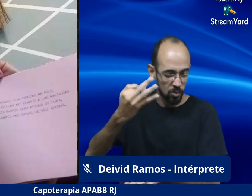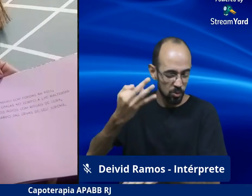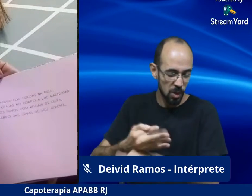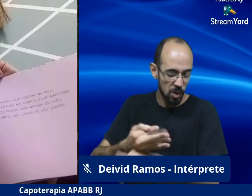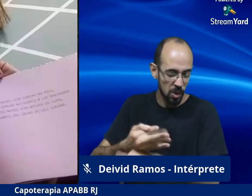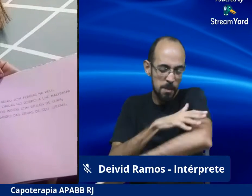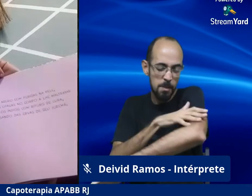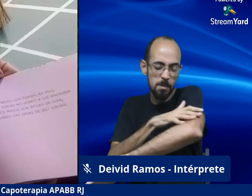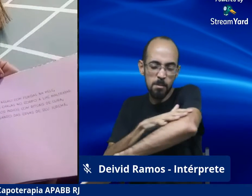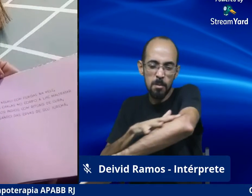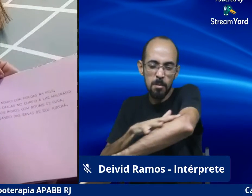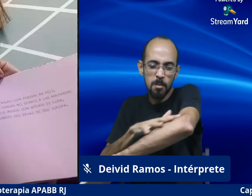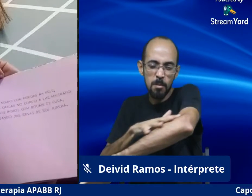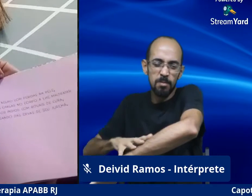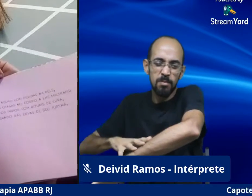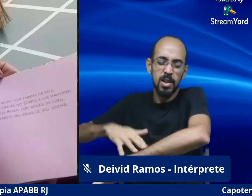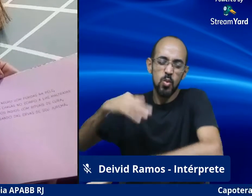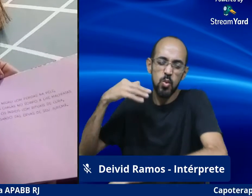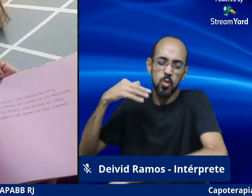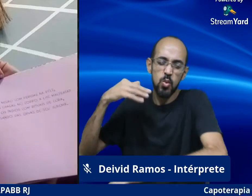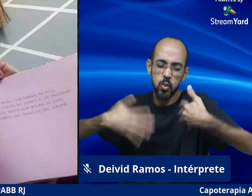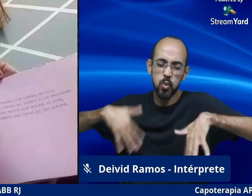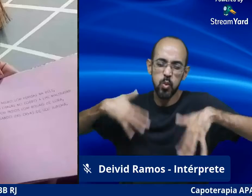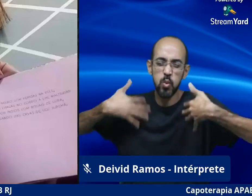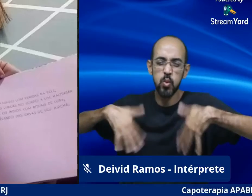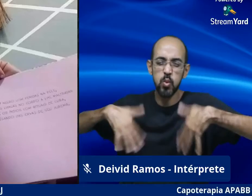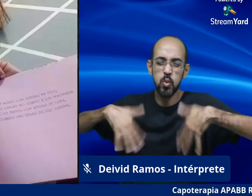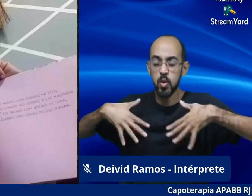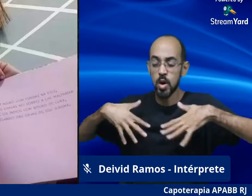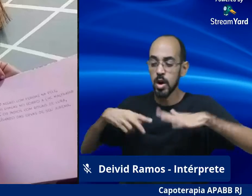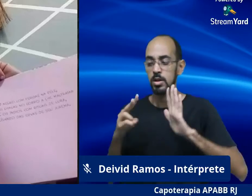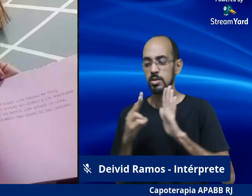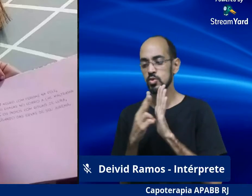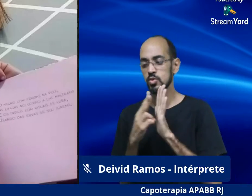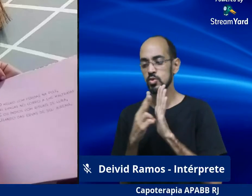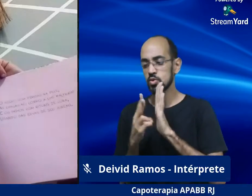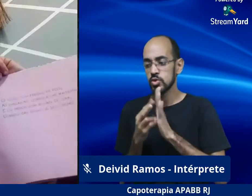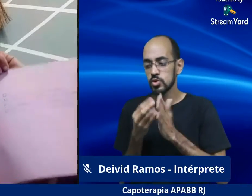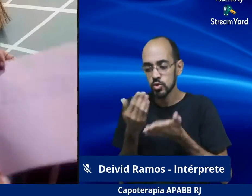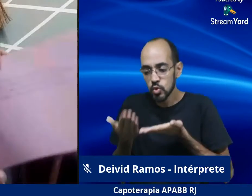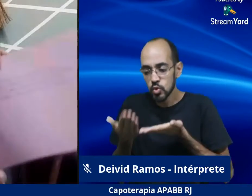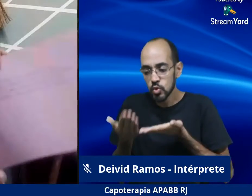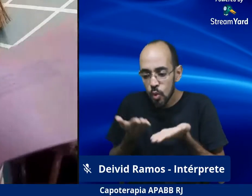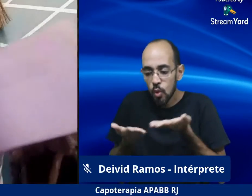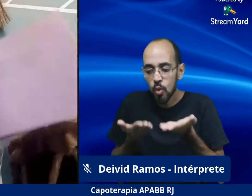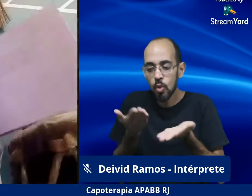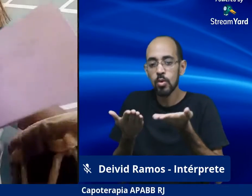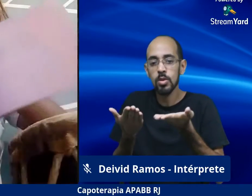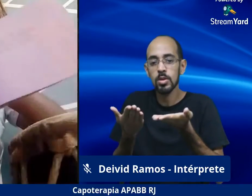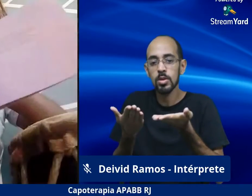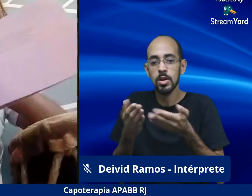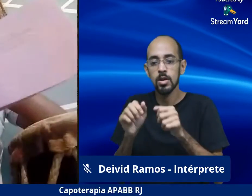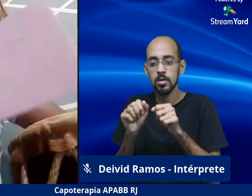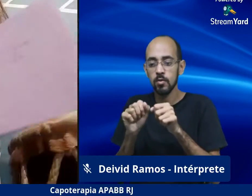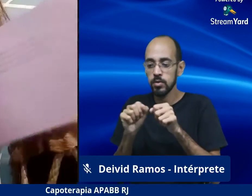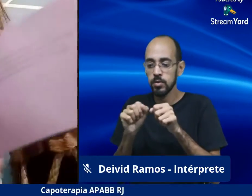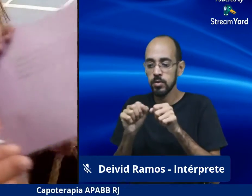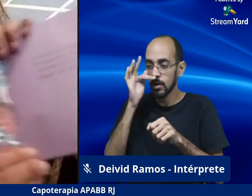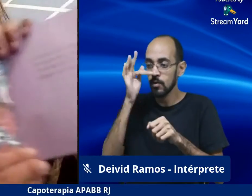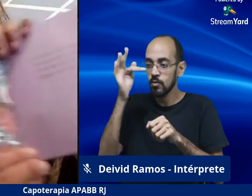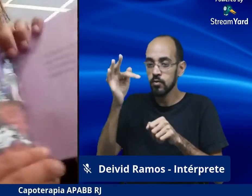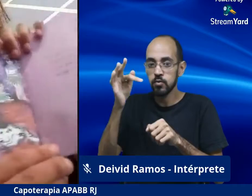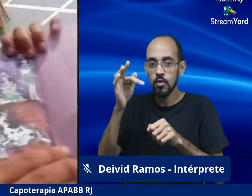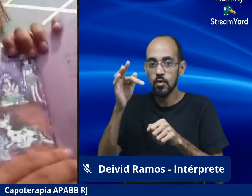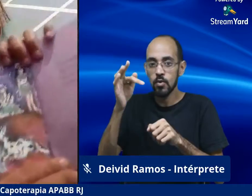maltratar, e os índios com rituais de cura, usando das ervas de seu juremar. Aquilo que a